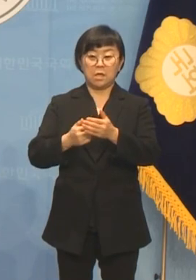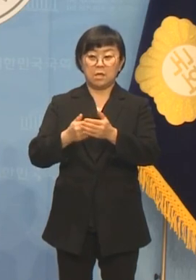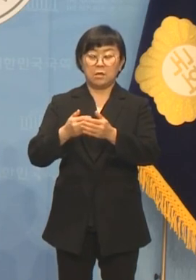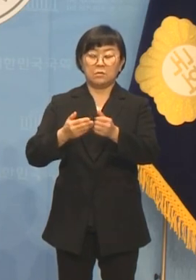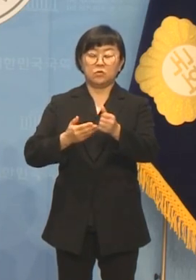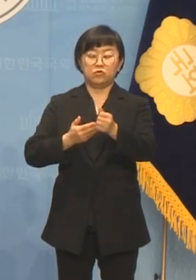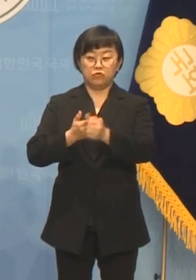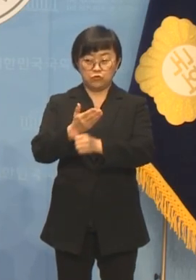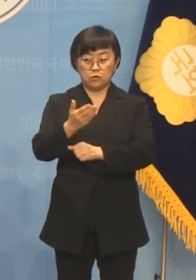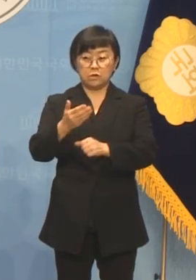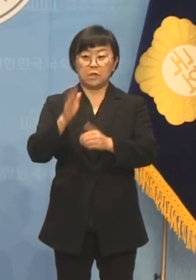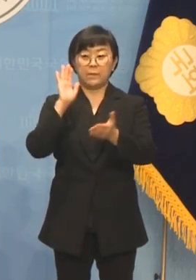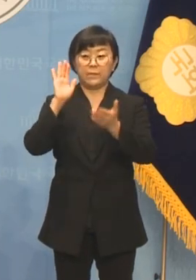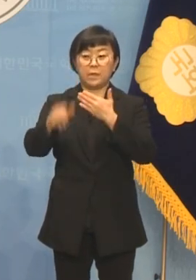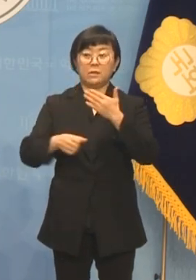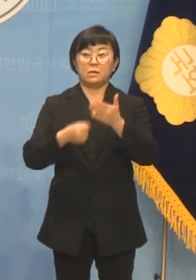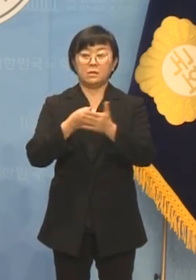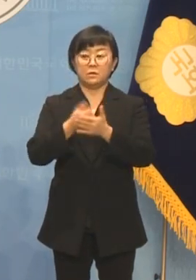앞날을 결정하게 됩니다.